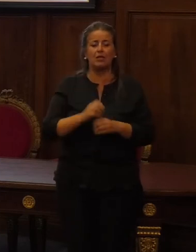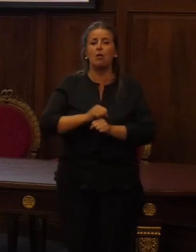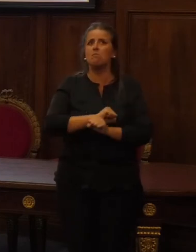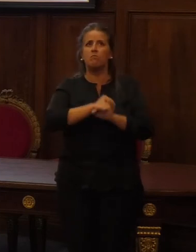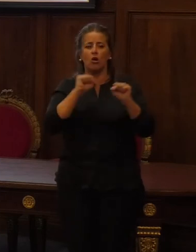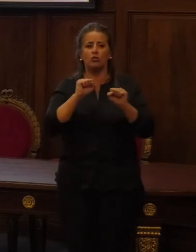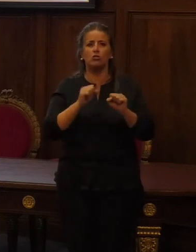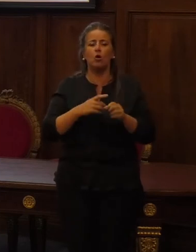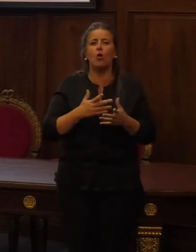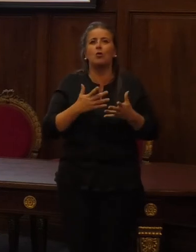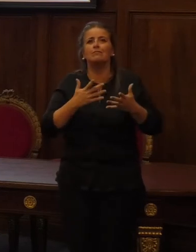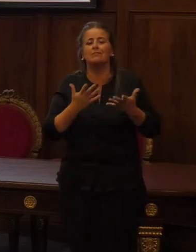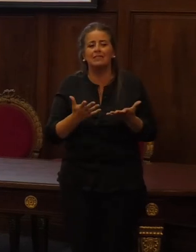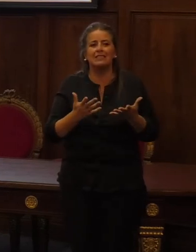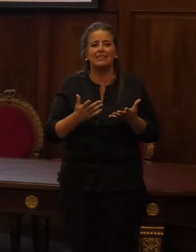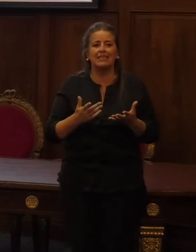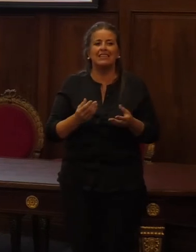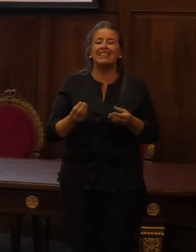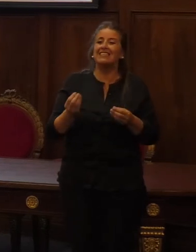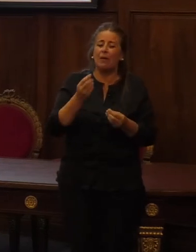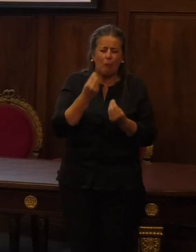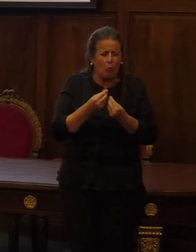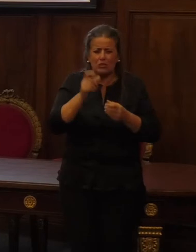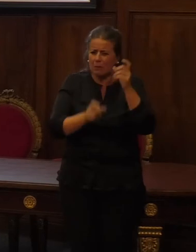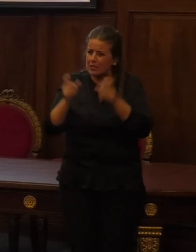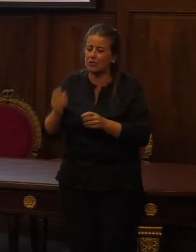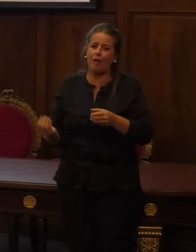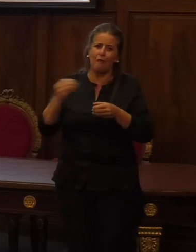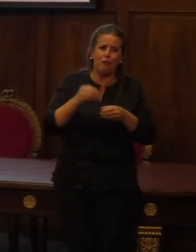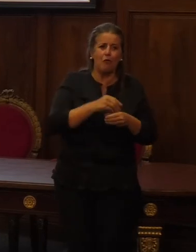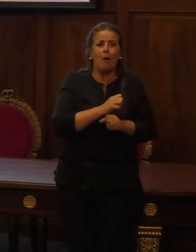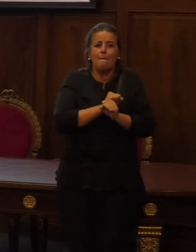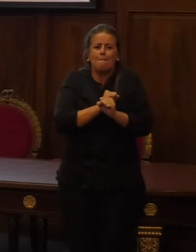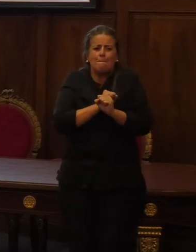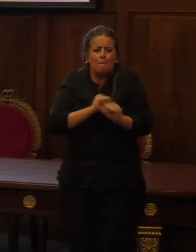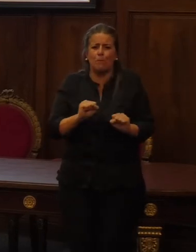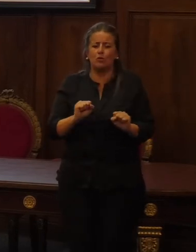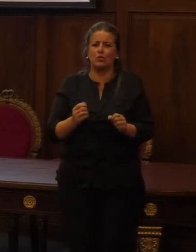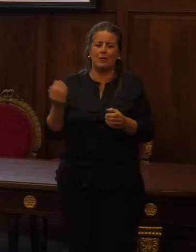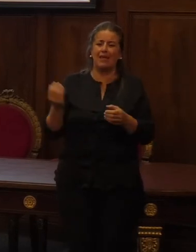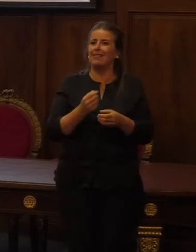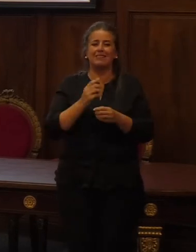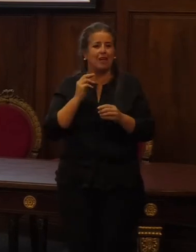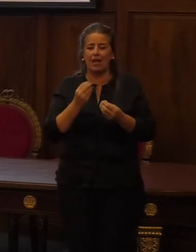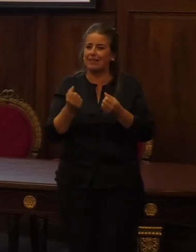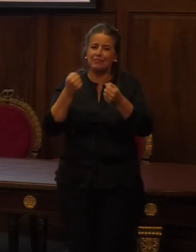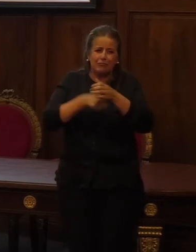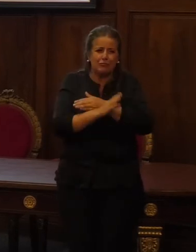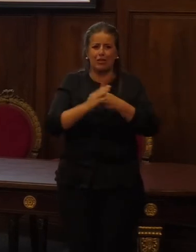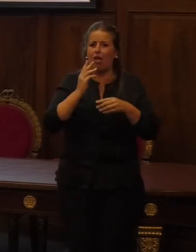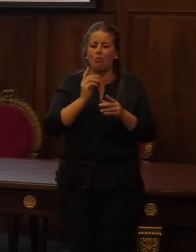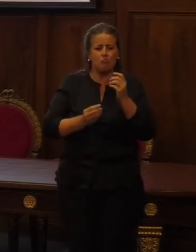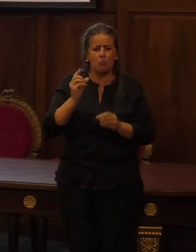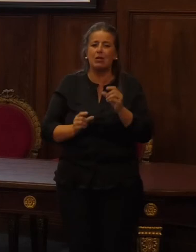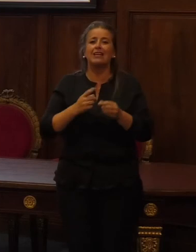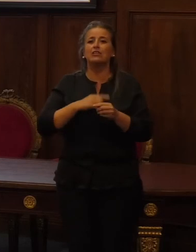explosión sideral de la matrícula estudiantil. Que no fue solo en Uruguay, que fue en